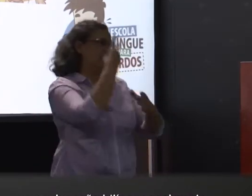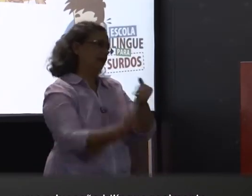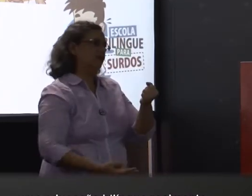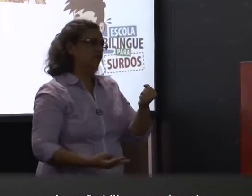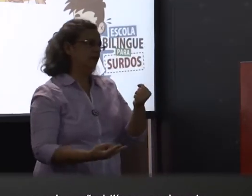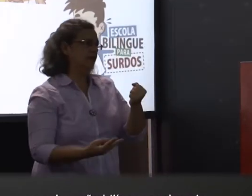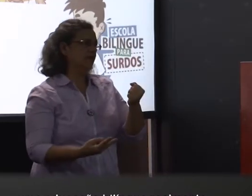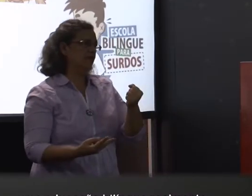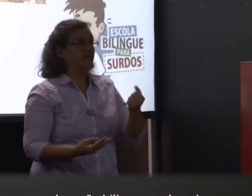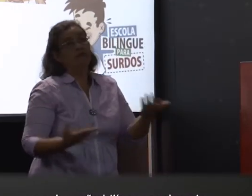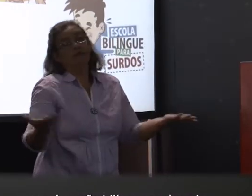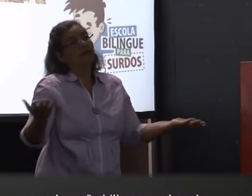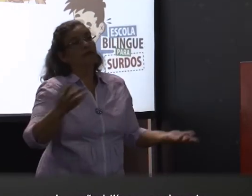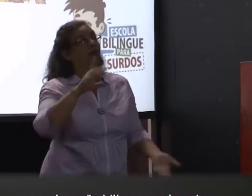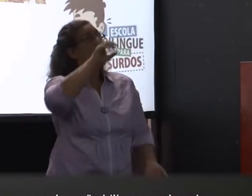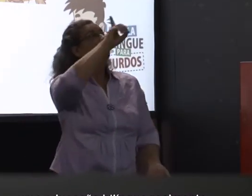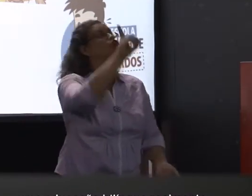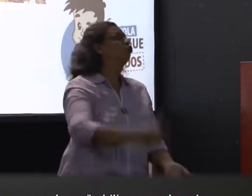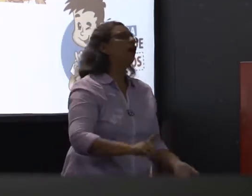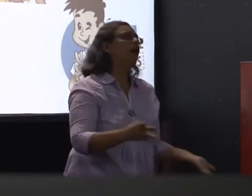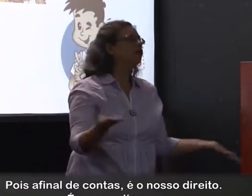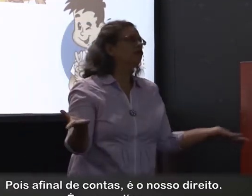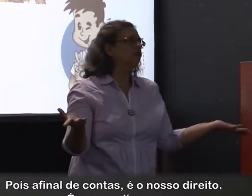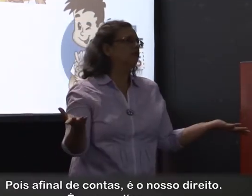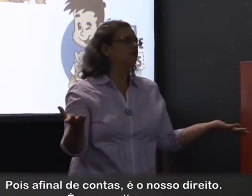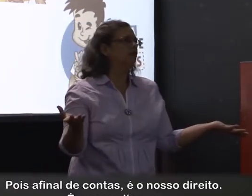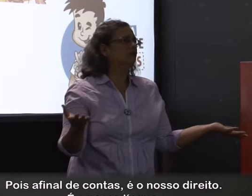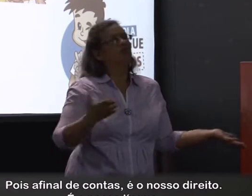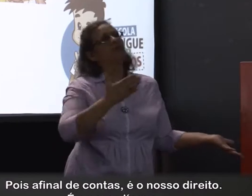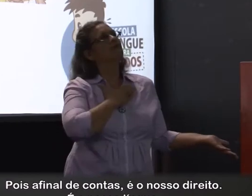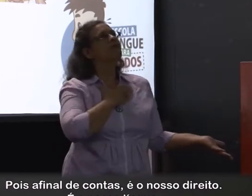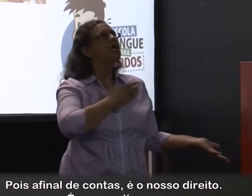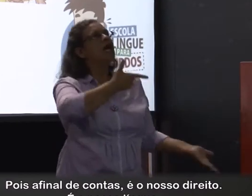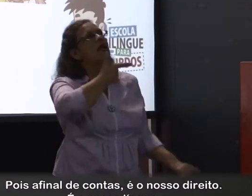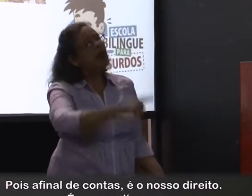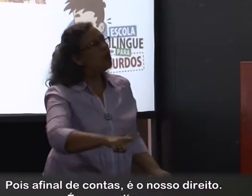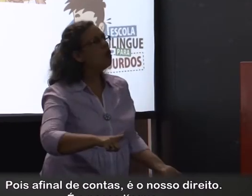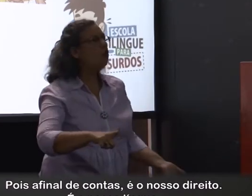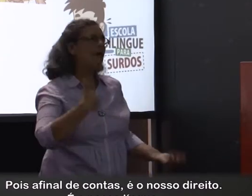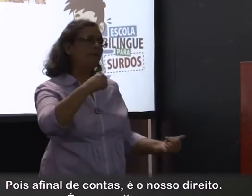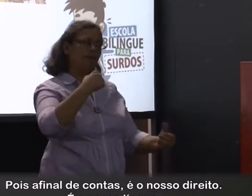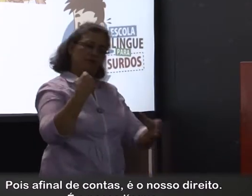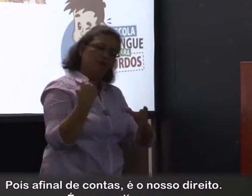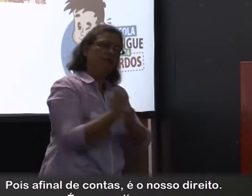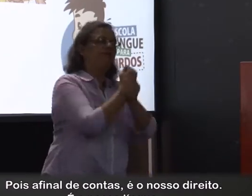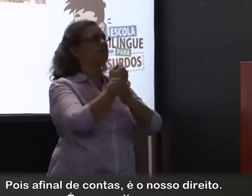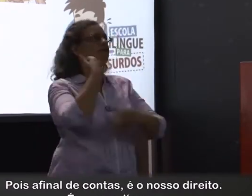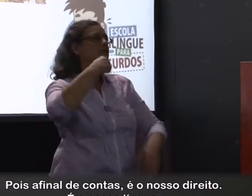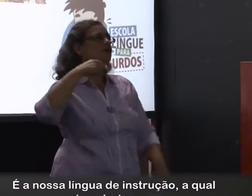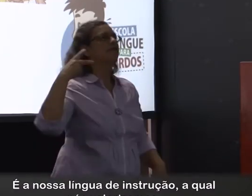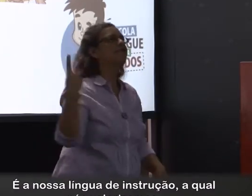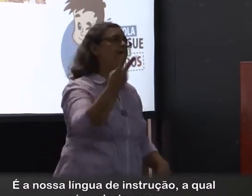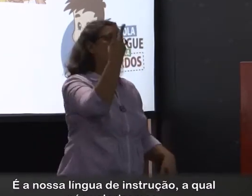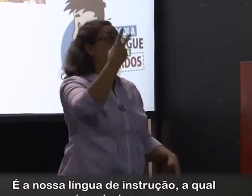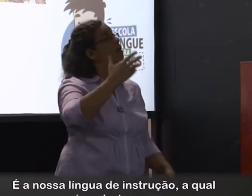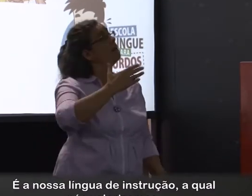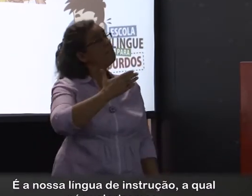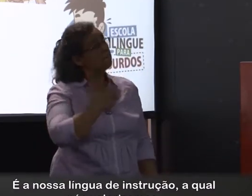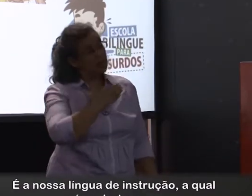bilíngue, uma educação bilíngue realmente, né? Porque, afinal de contas, é o nosso direito, é a nossa língua de